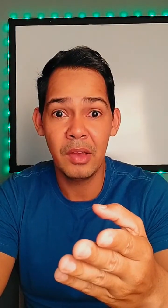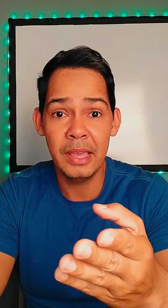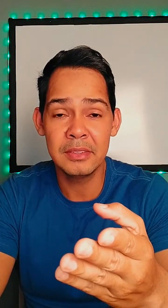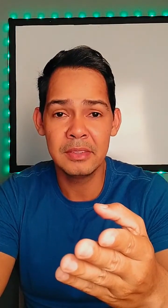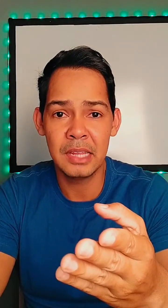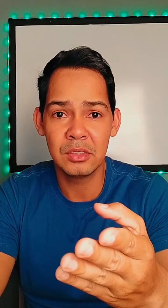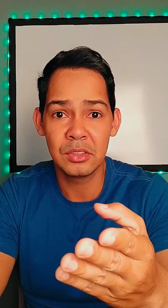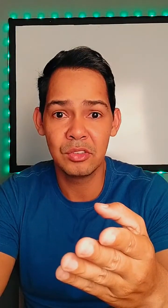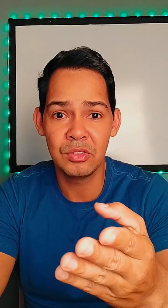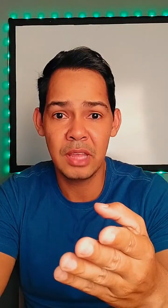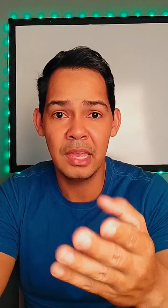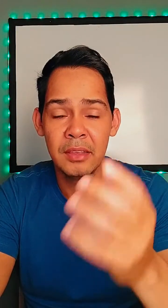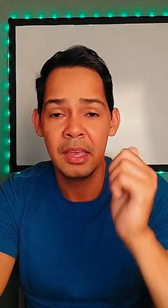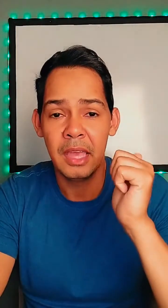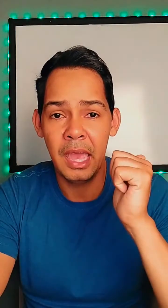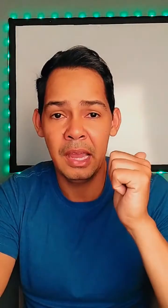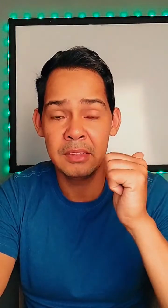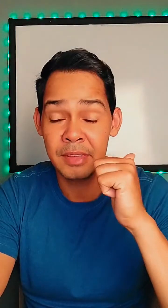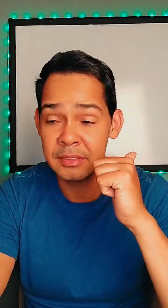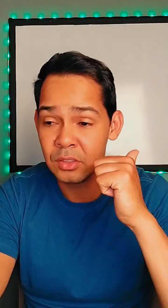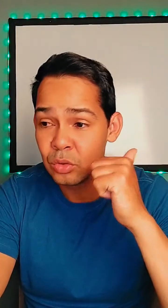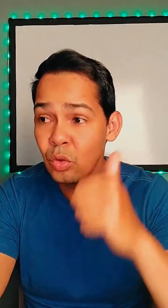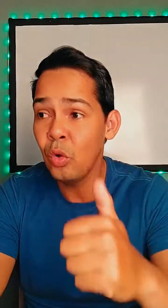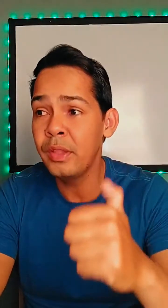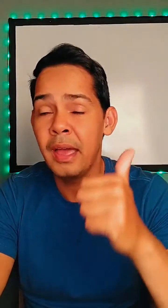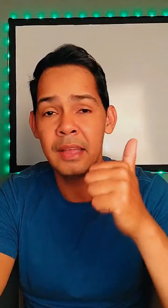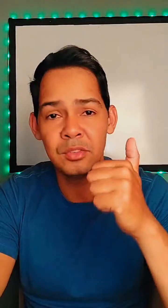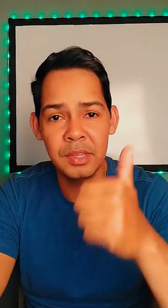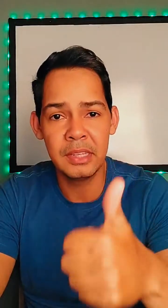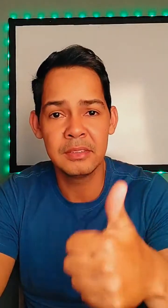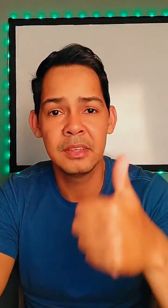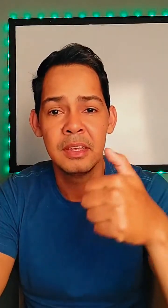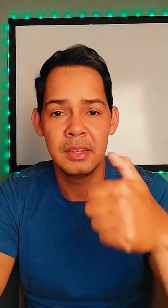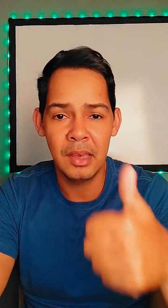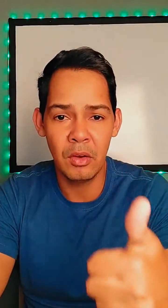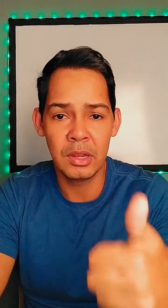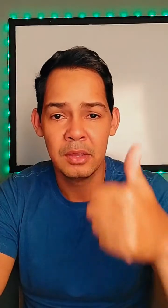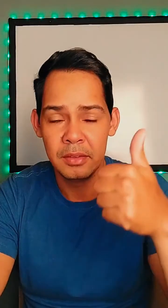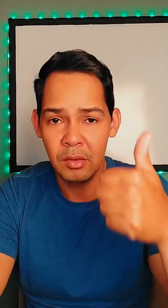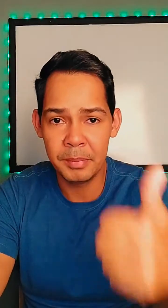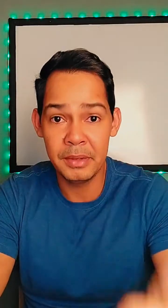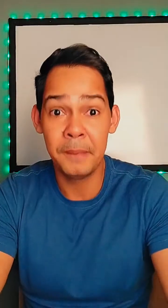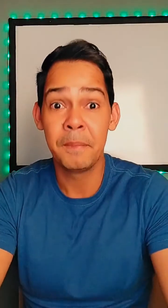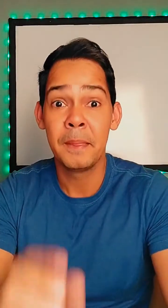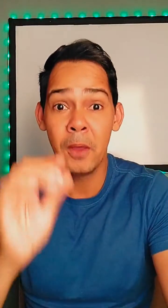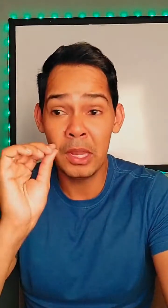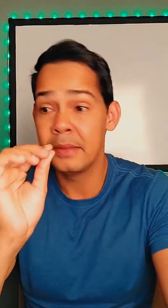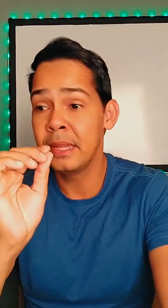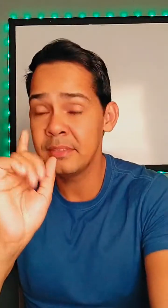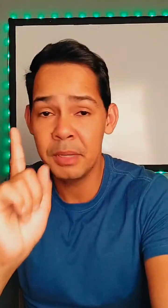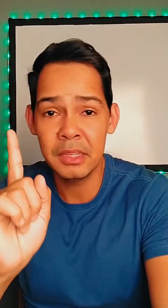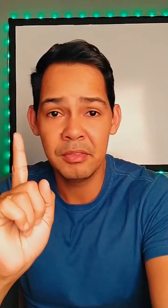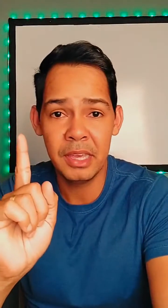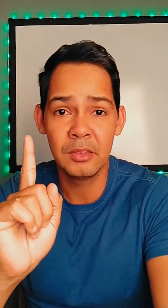essas interações que a gente tem, elas fazem toda a diferença na hora de eu aprender. Então, olha, na semana que vem, no